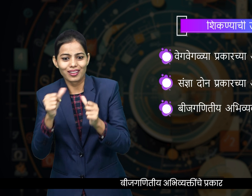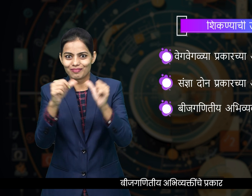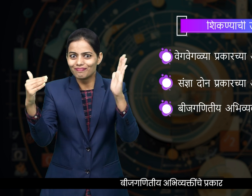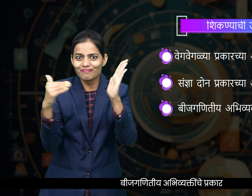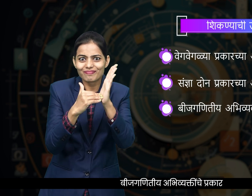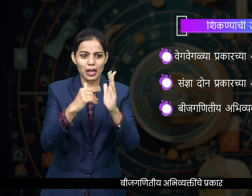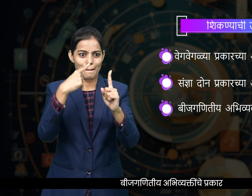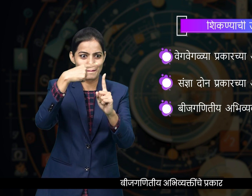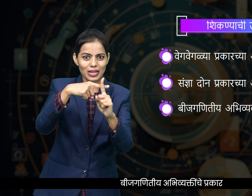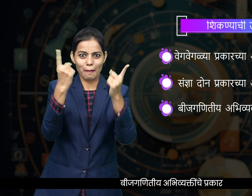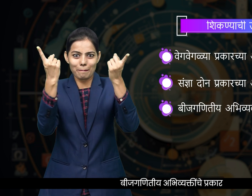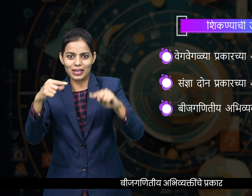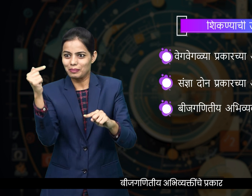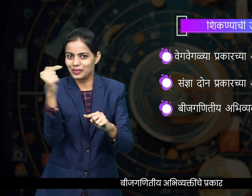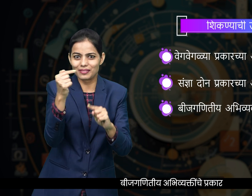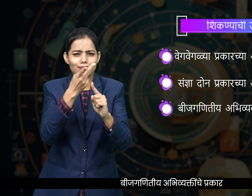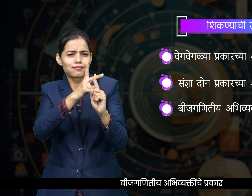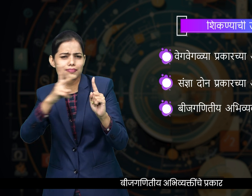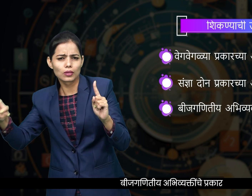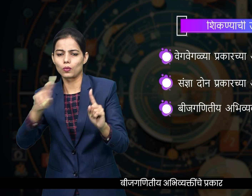बीजगणितीय अभिव्यक्तींचे प्रकार.